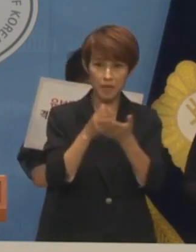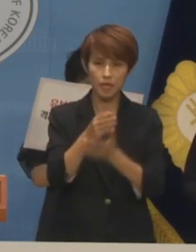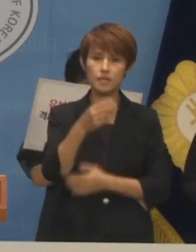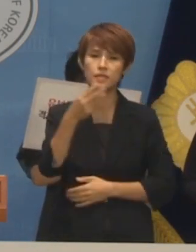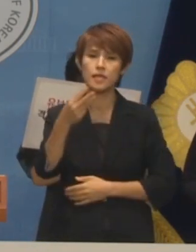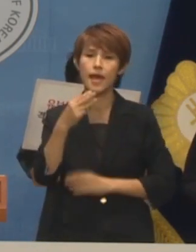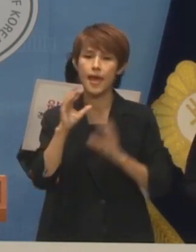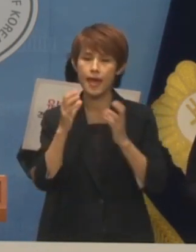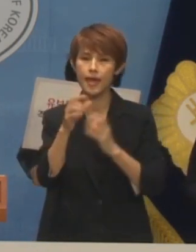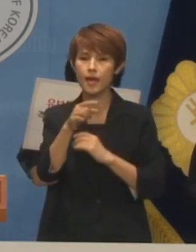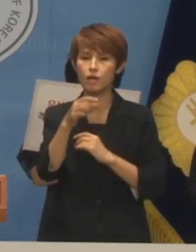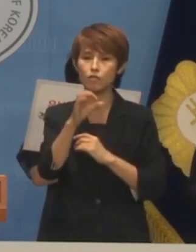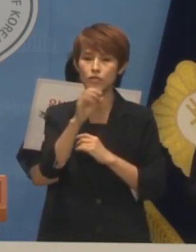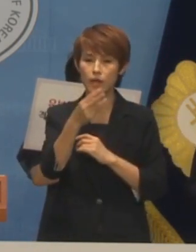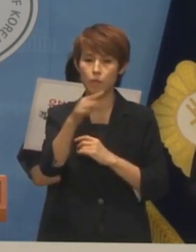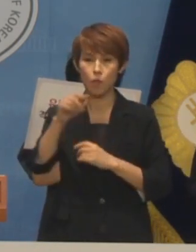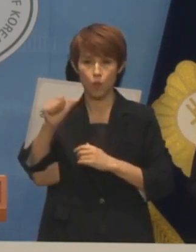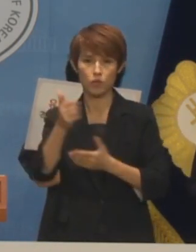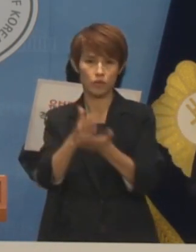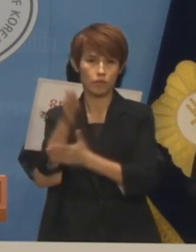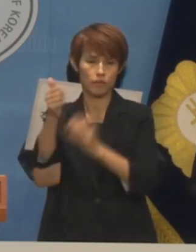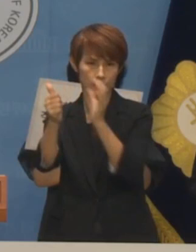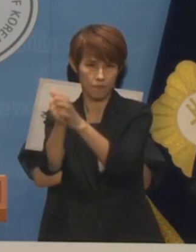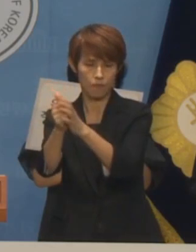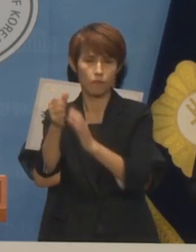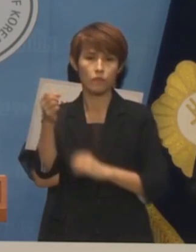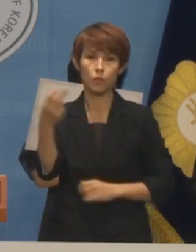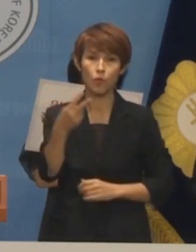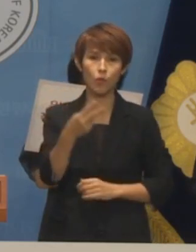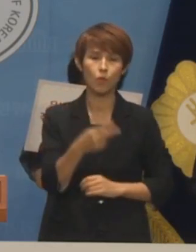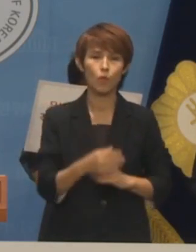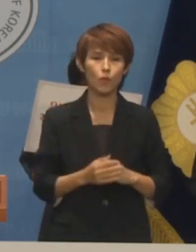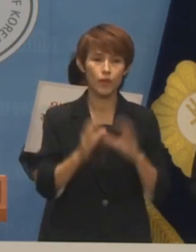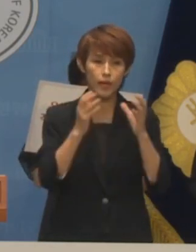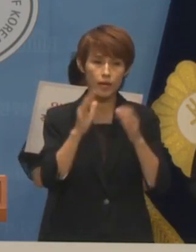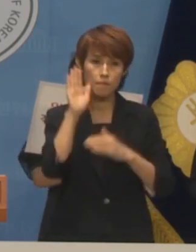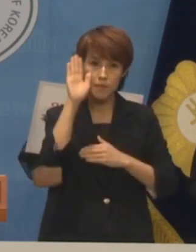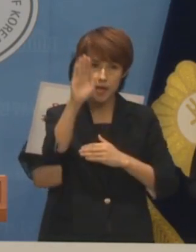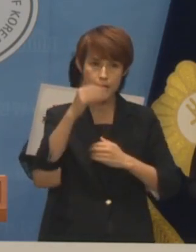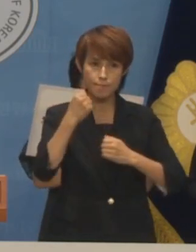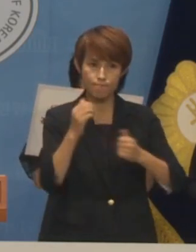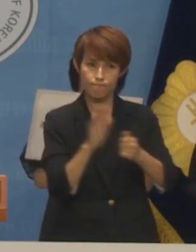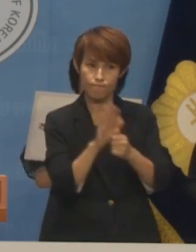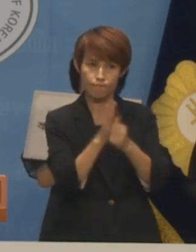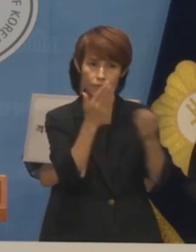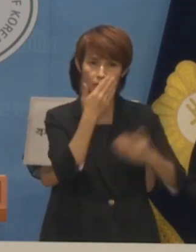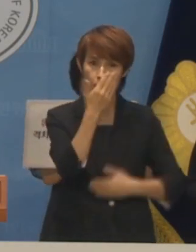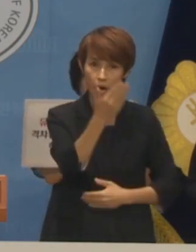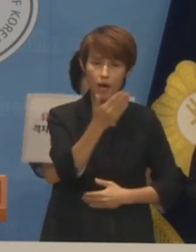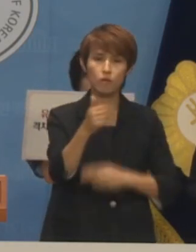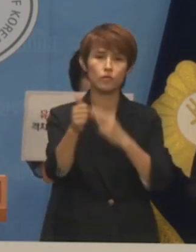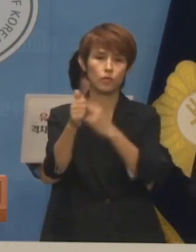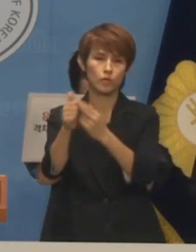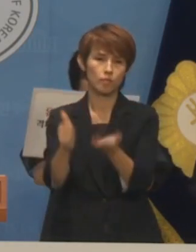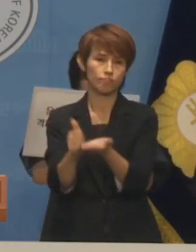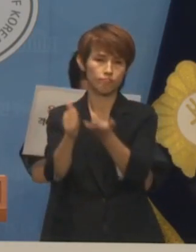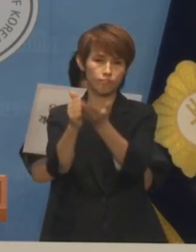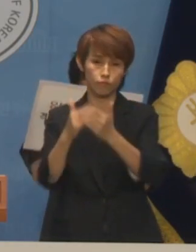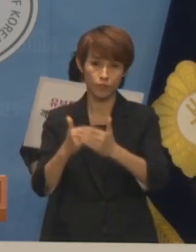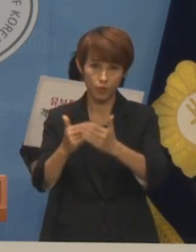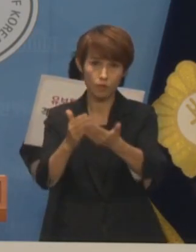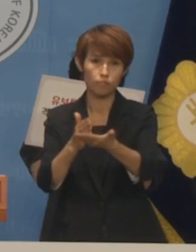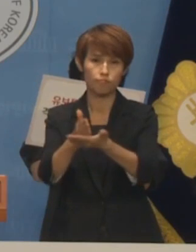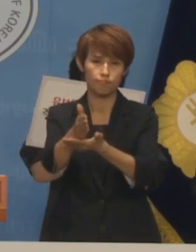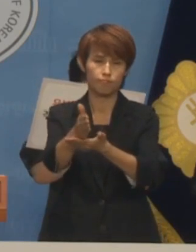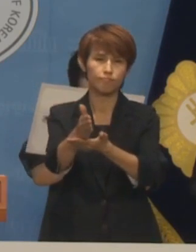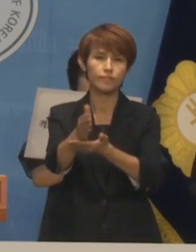전담하고 교육과정 전문가로서 초등교육을 연계하며 유아의 미래 역량을 키울 수 있도록 교사 양성 과정의